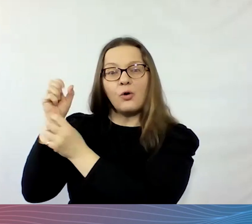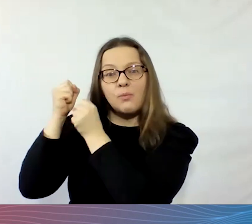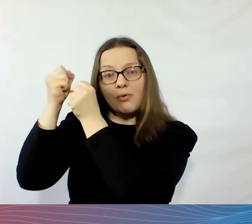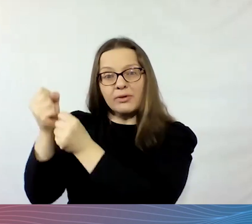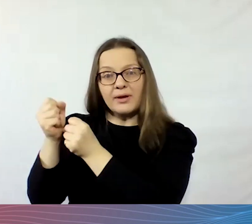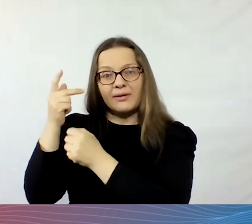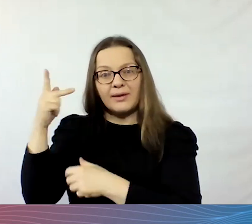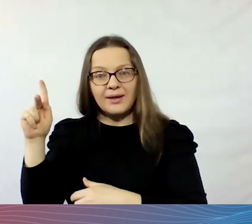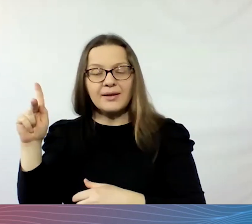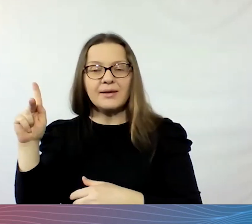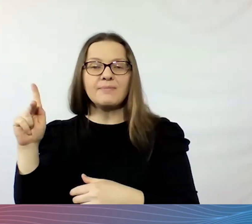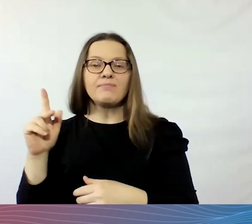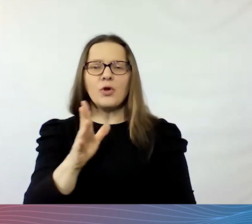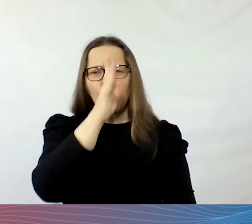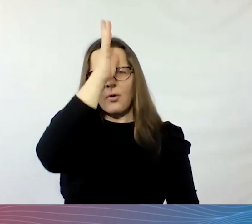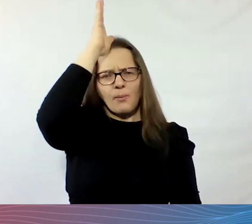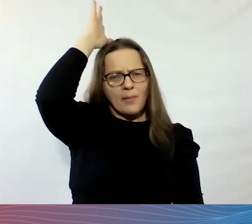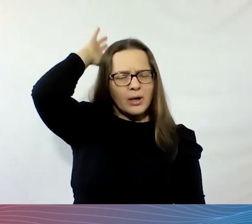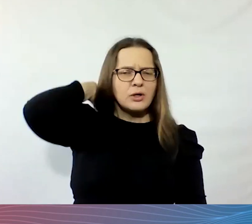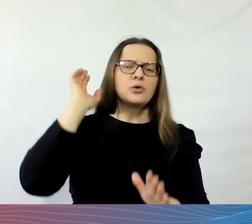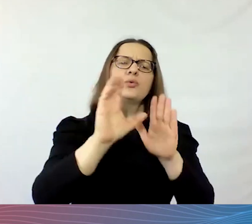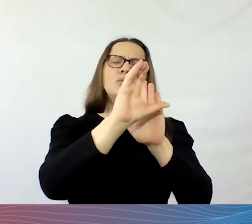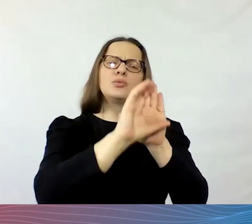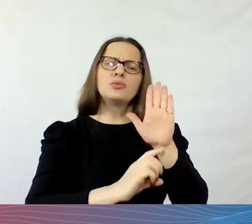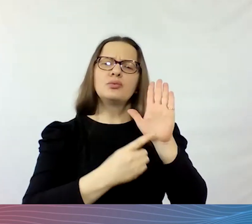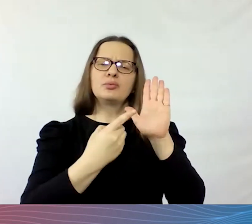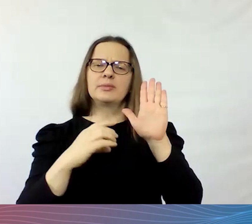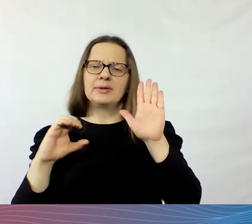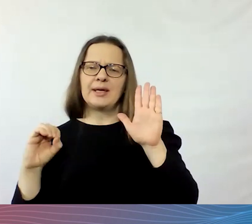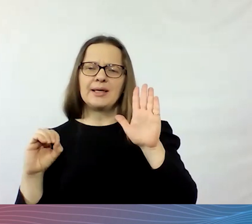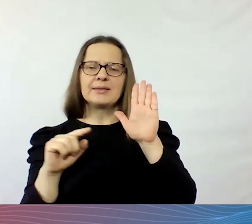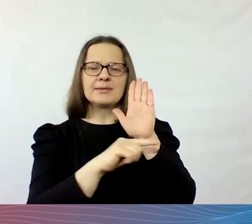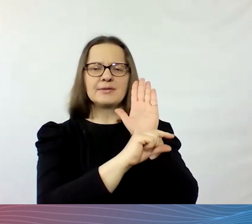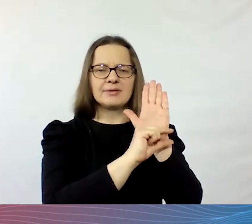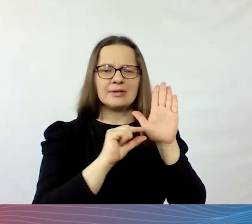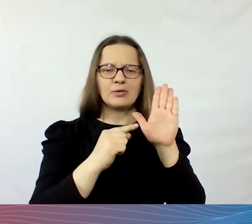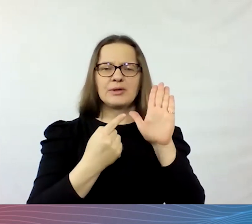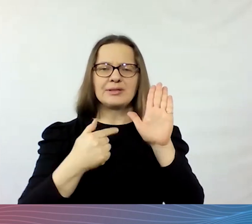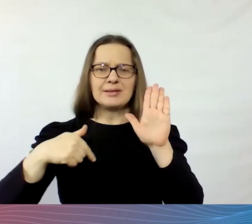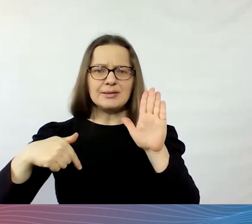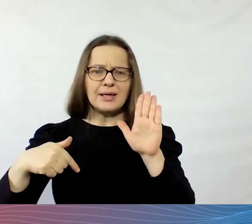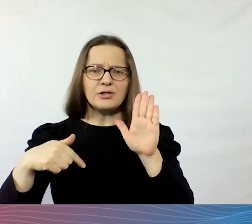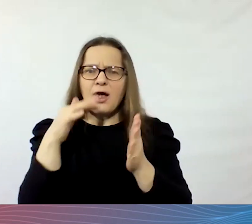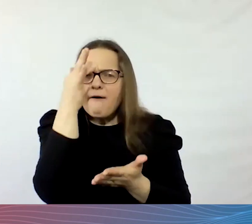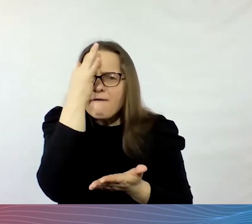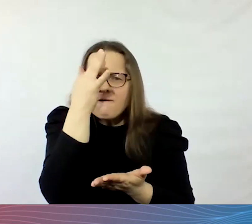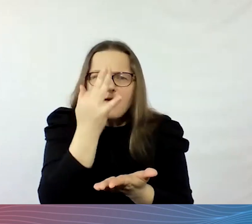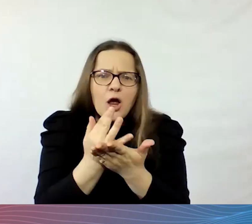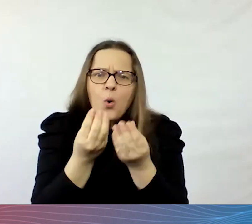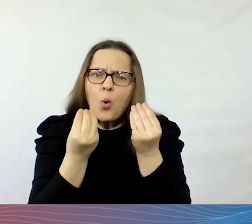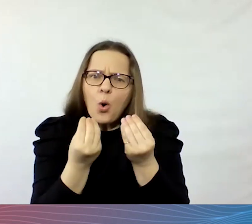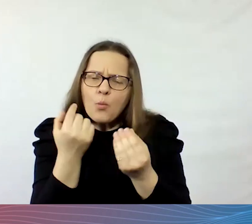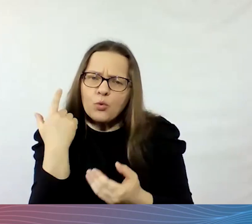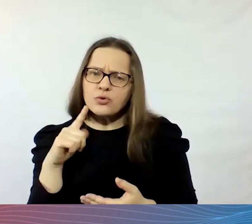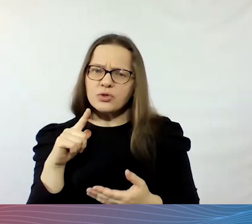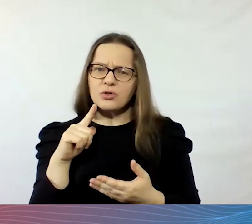Romanos 10:17. A fé vem pelo ouvir e ouvir a palavra de Cristo. Então, a fé vem pela